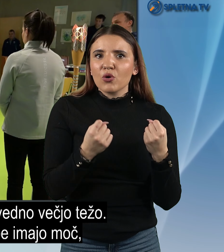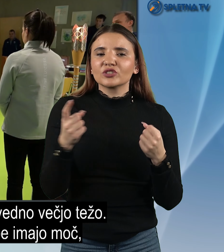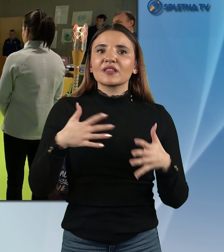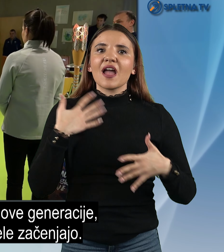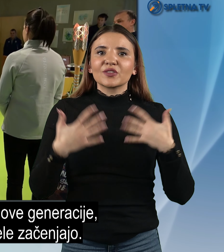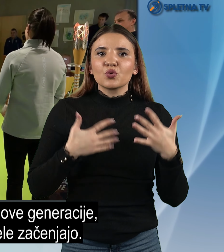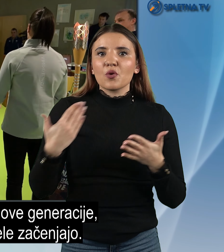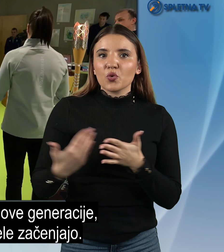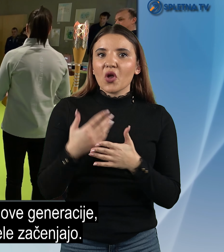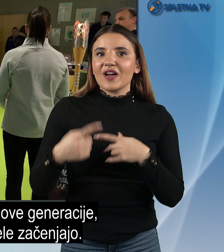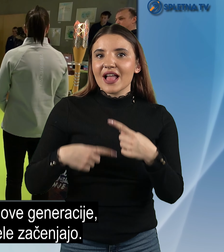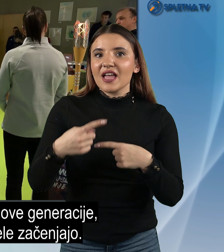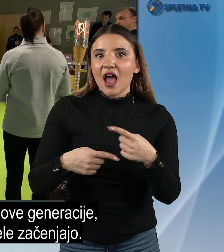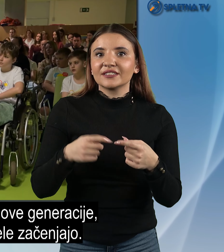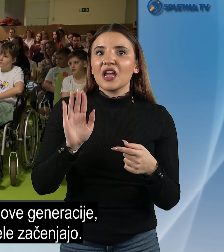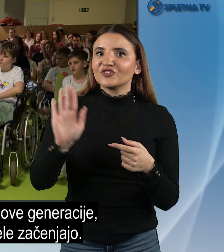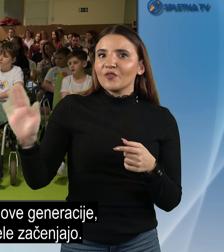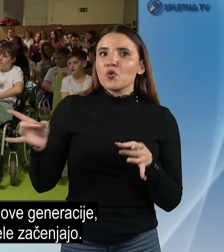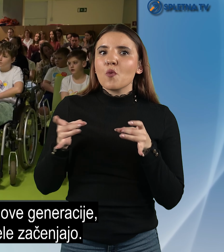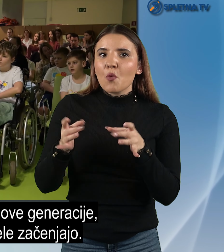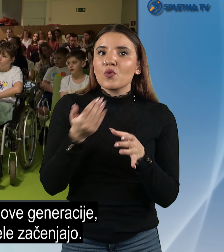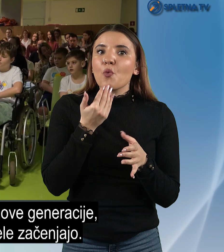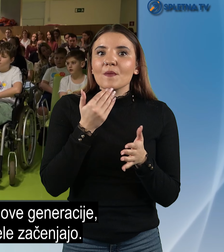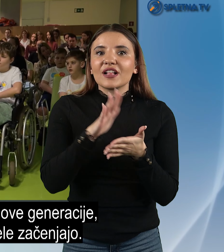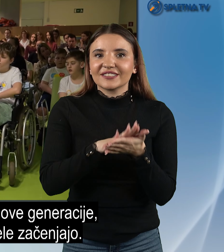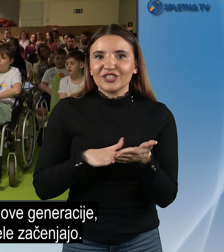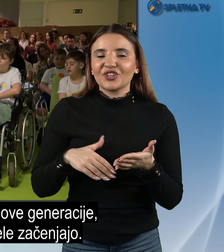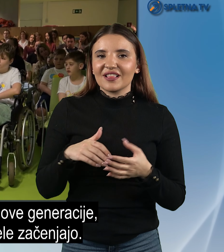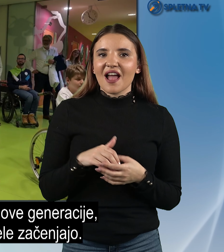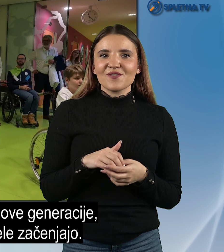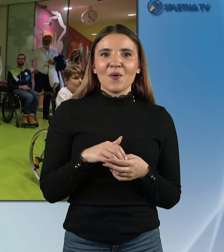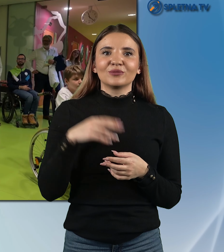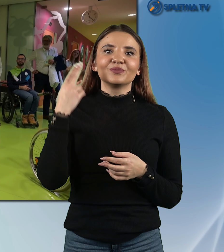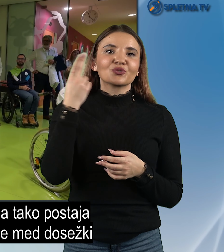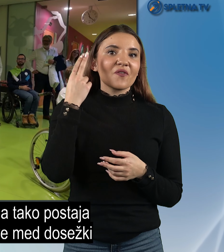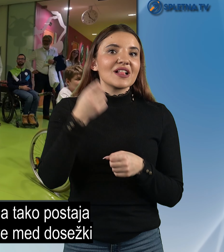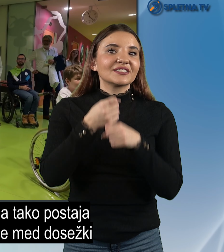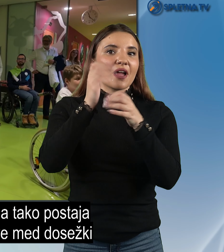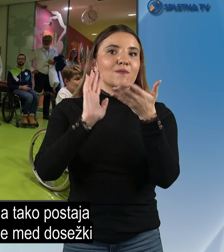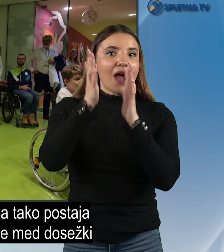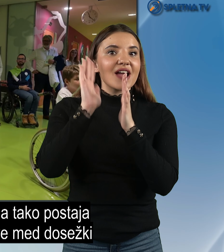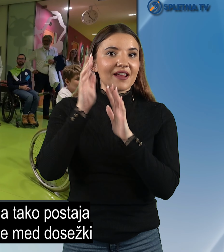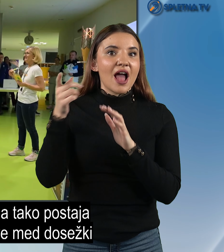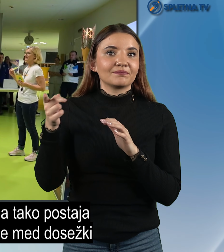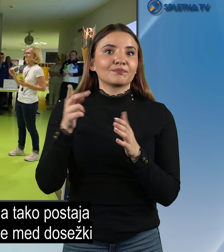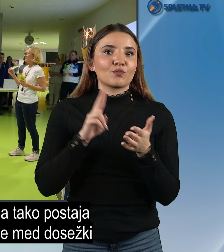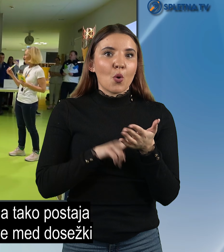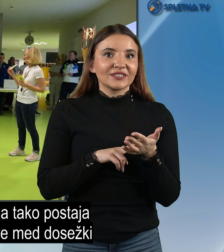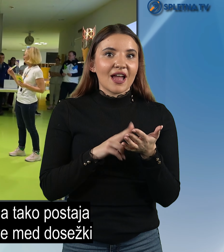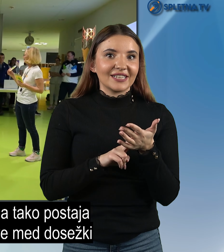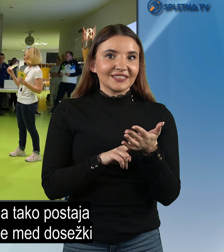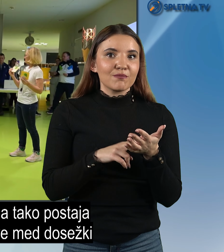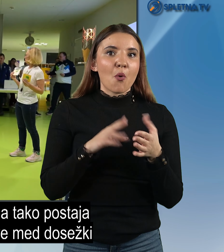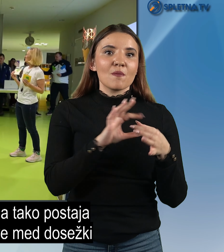moč, da navdihujejo nove generacije, ki svojo pot šele začenjajo. Slovenska bakla tako postaja